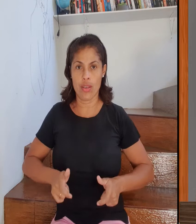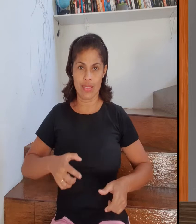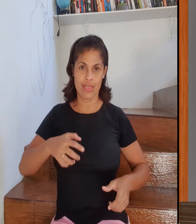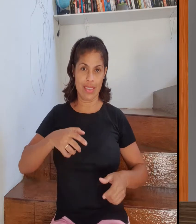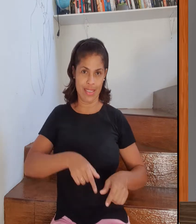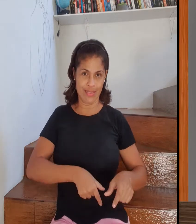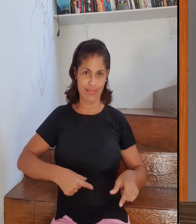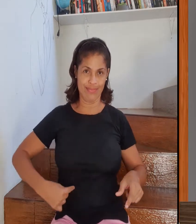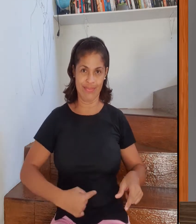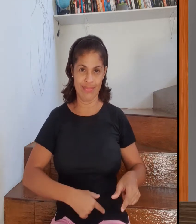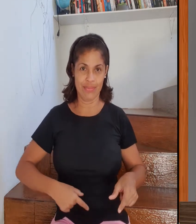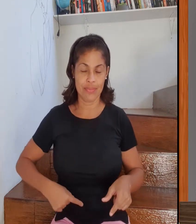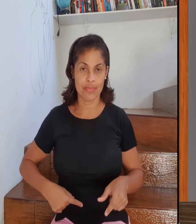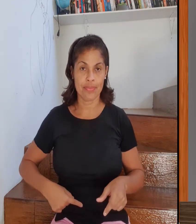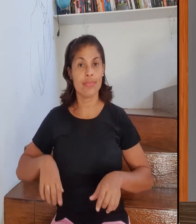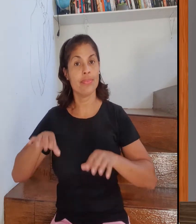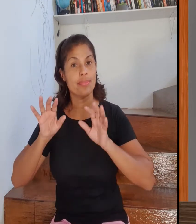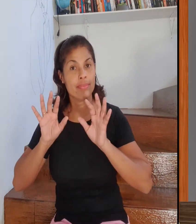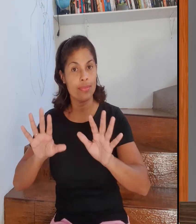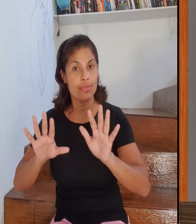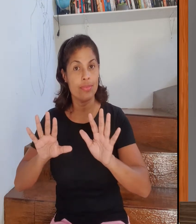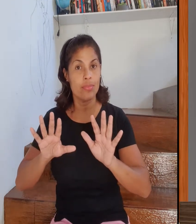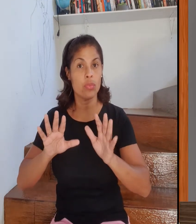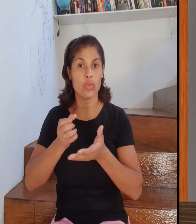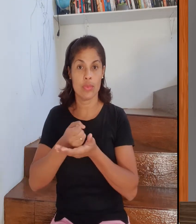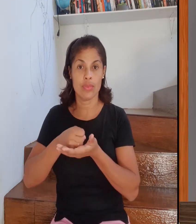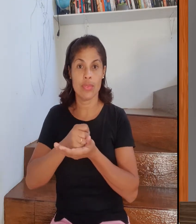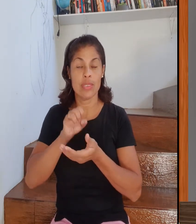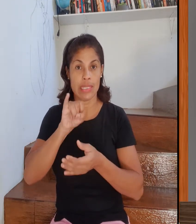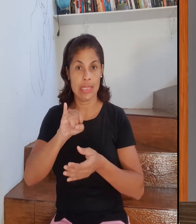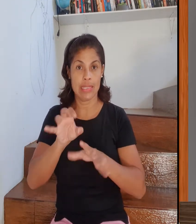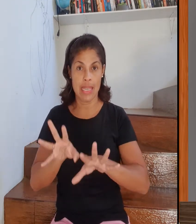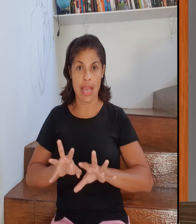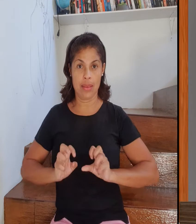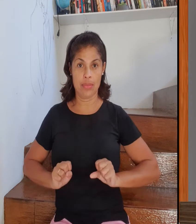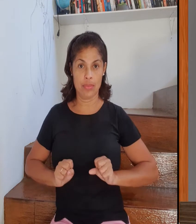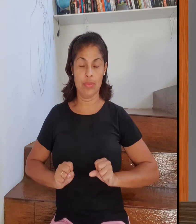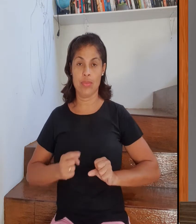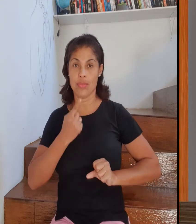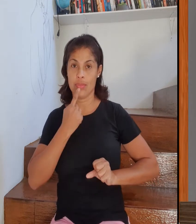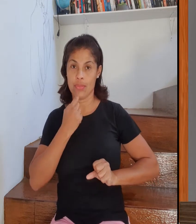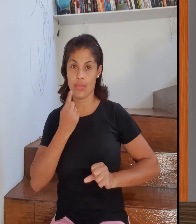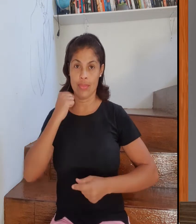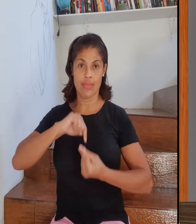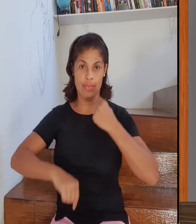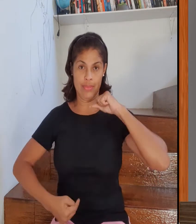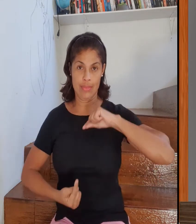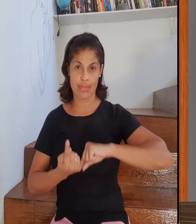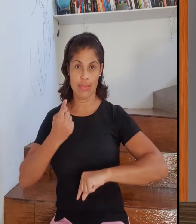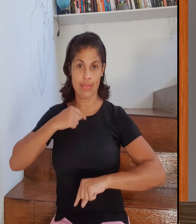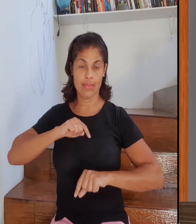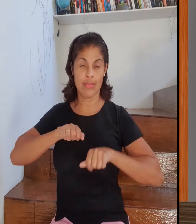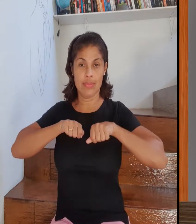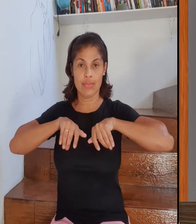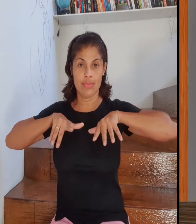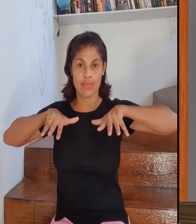intestino. Por outro lado, os fármacos, quando absorvidos, entram na circulação sistêmica,